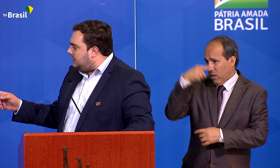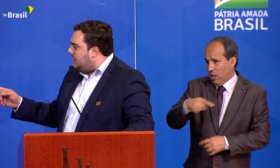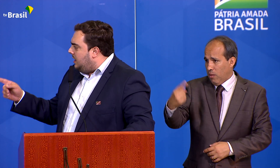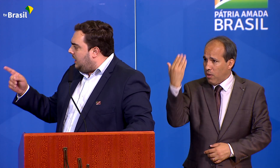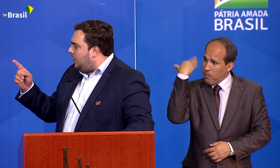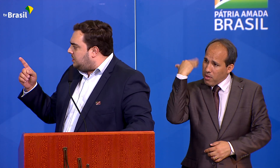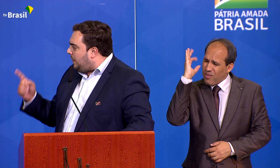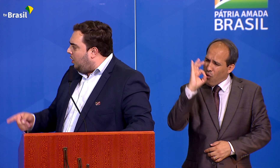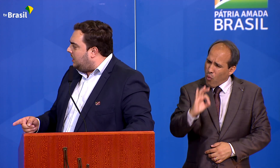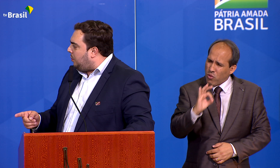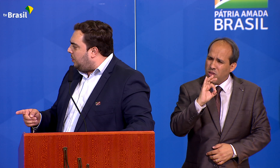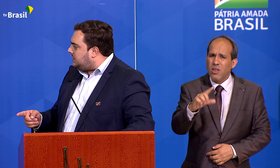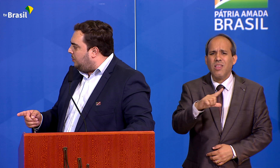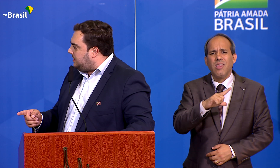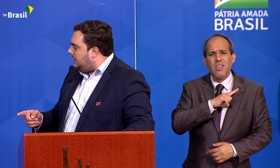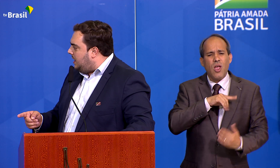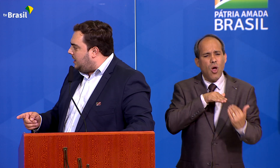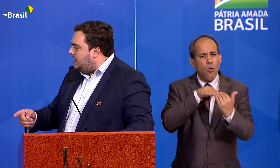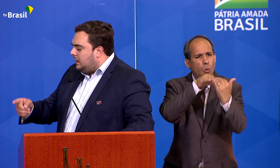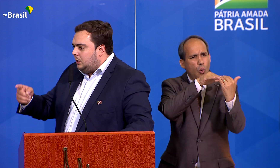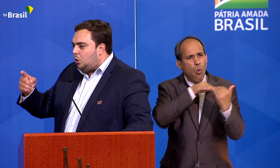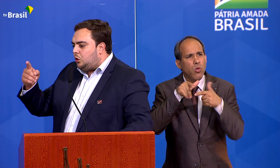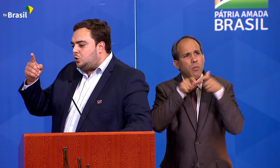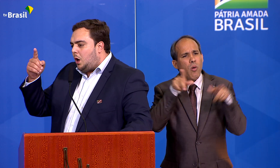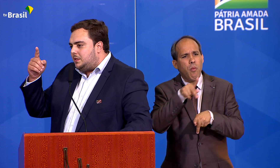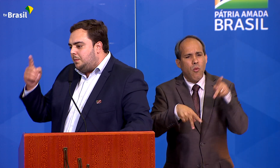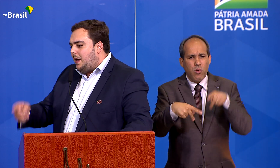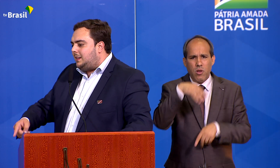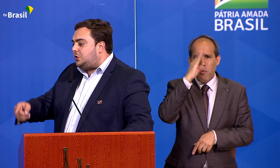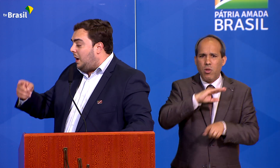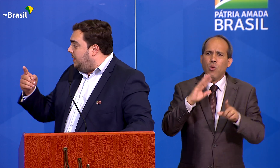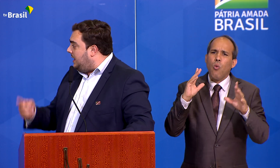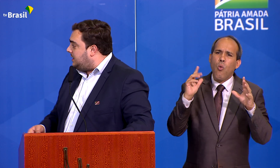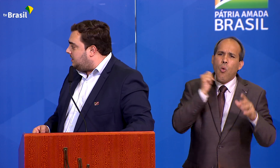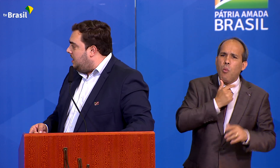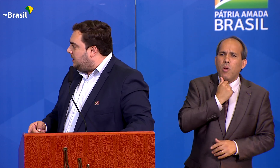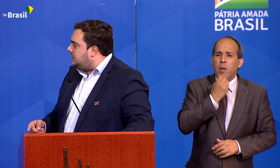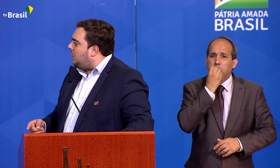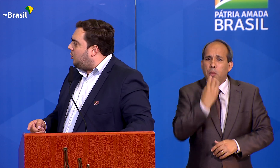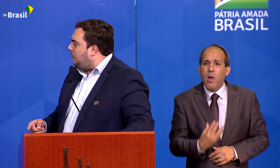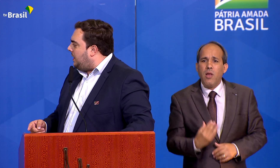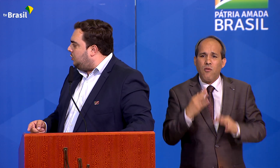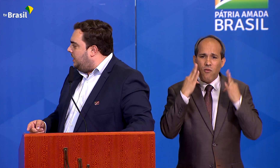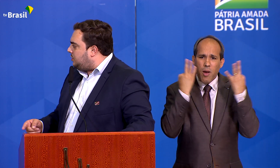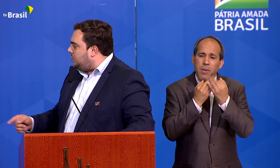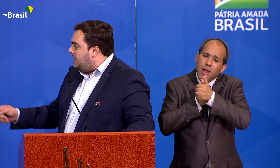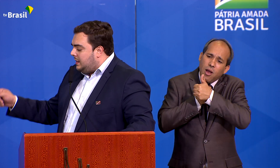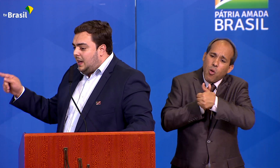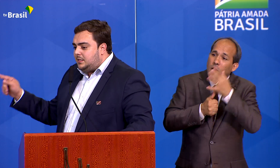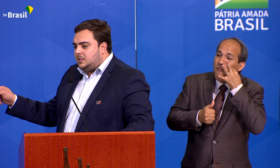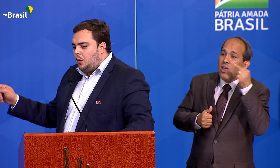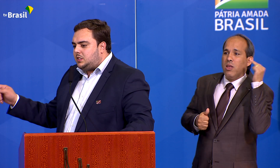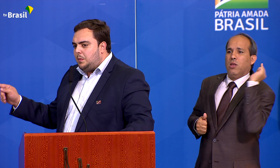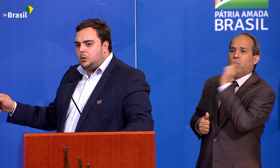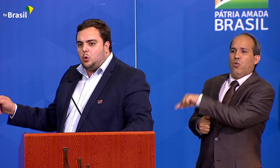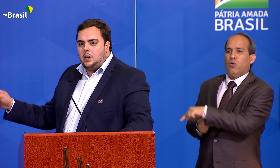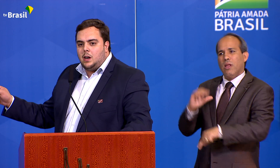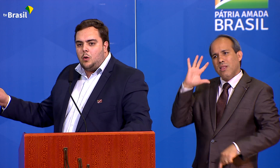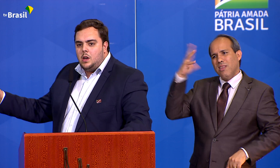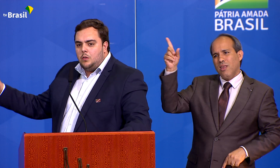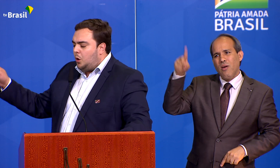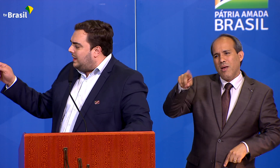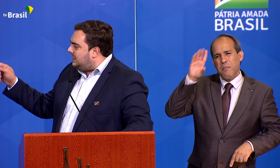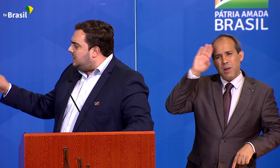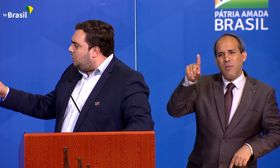passada pode ter certeza tem o respaldo à população brasileira de todos os homens e bem das famílias estão acompanhando isso e a decisão